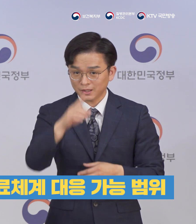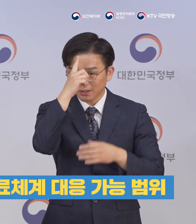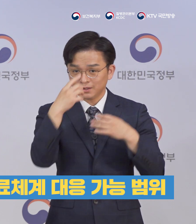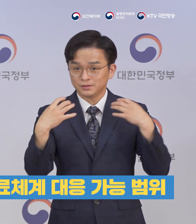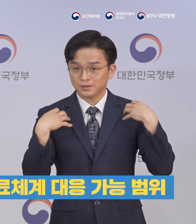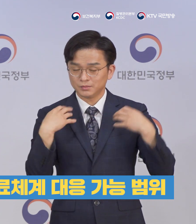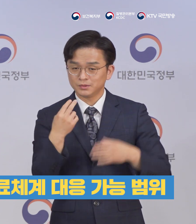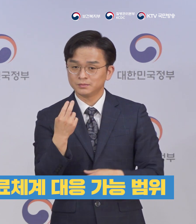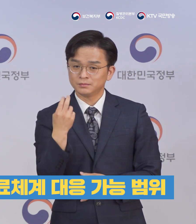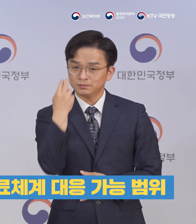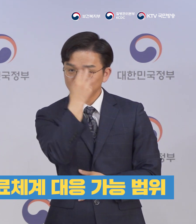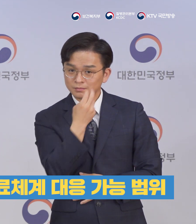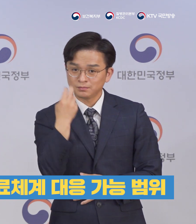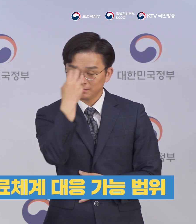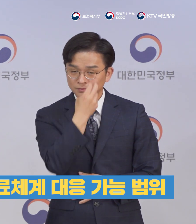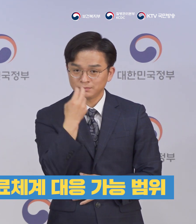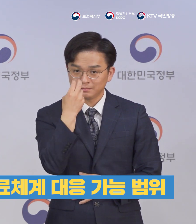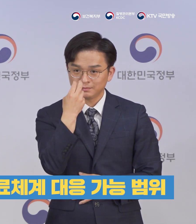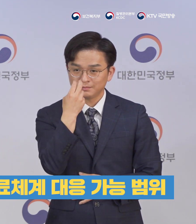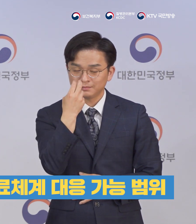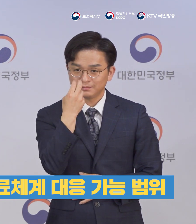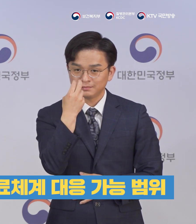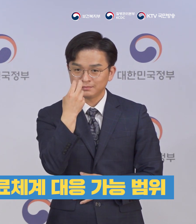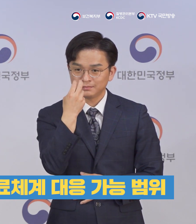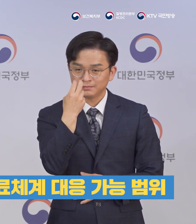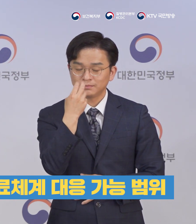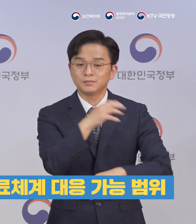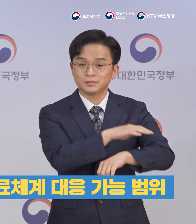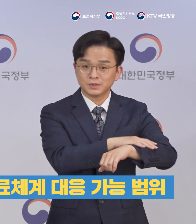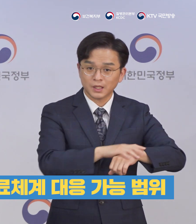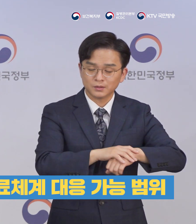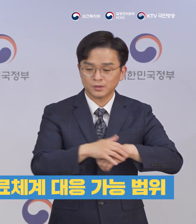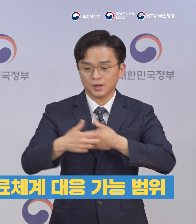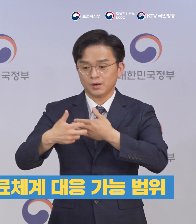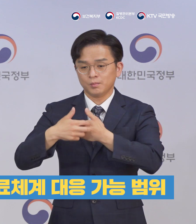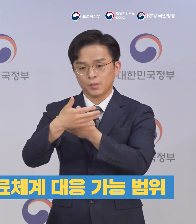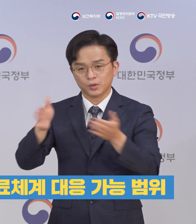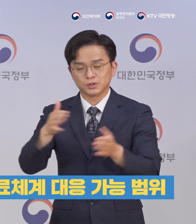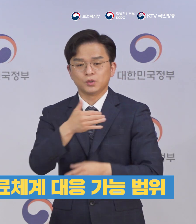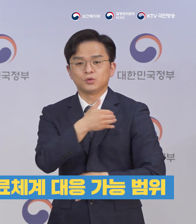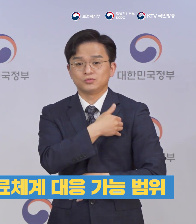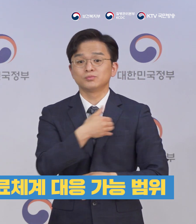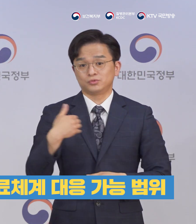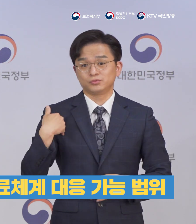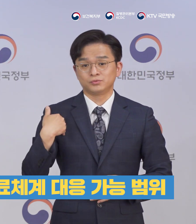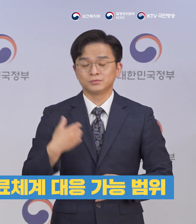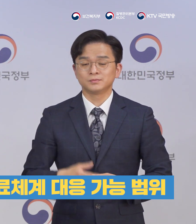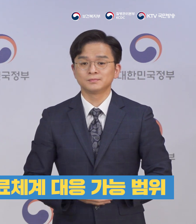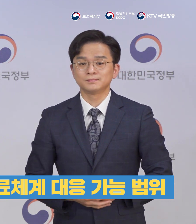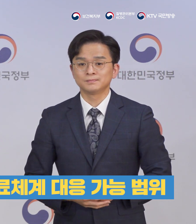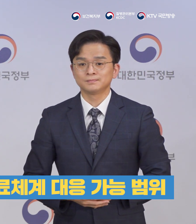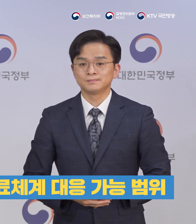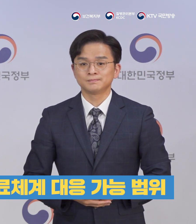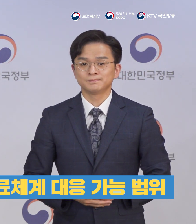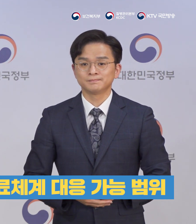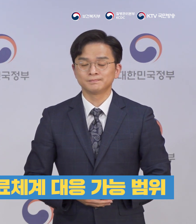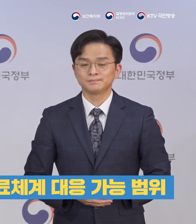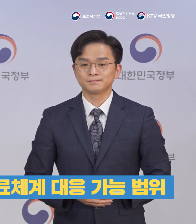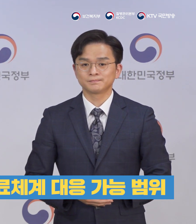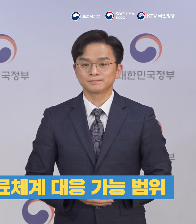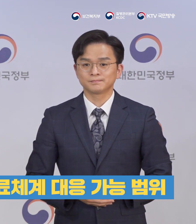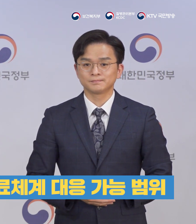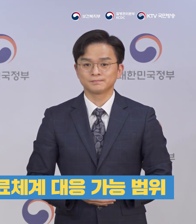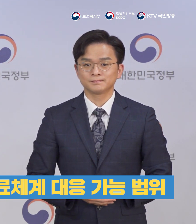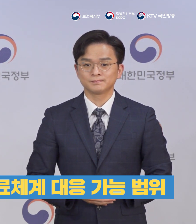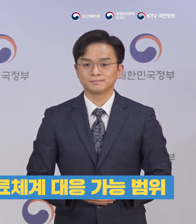집단 감염이 발생하였으나 방역관리 체계의 통제력은 우리 의료체계의 대응 가능 범위 이내로 유지되고